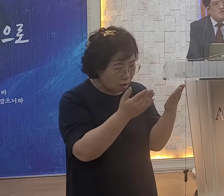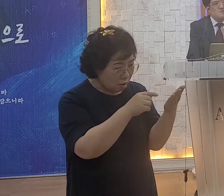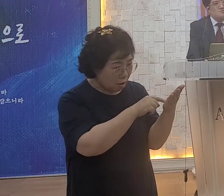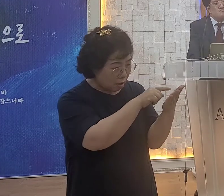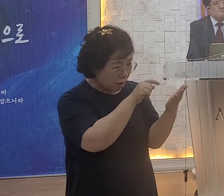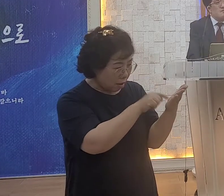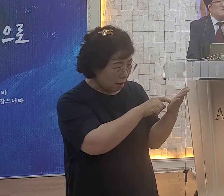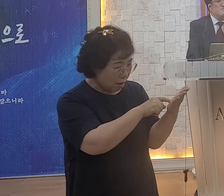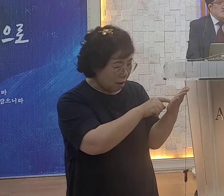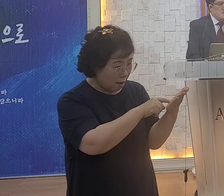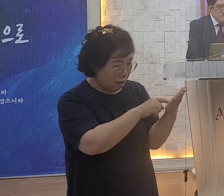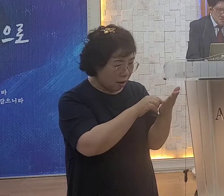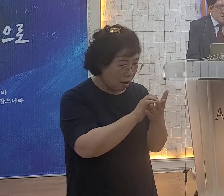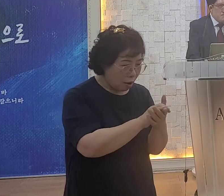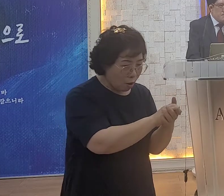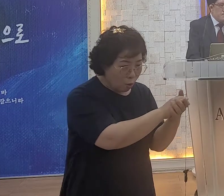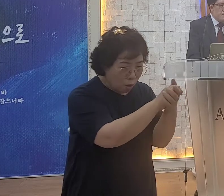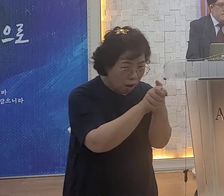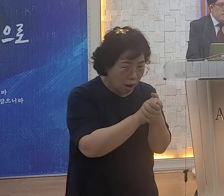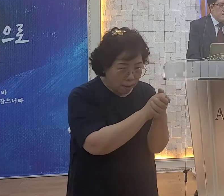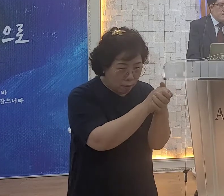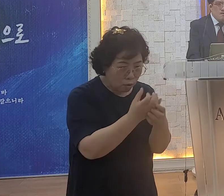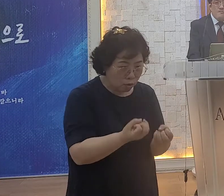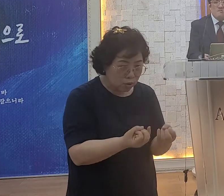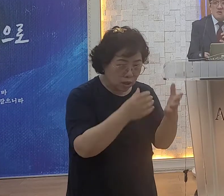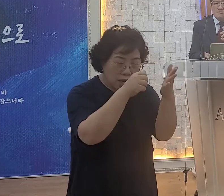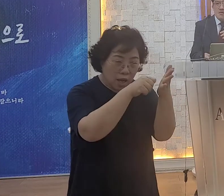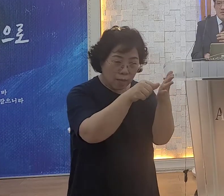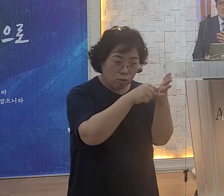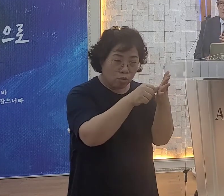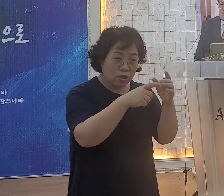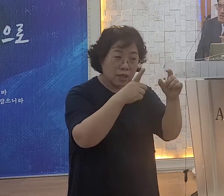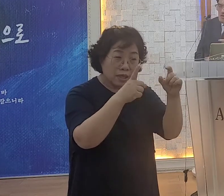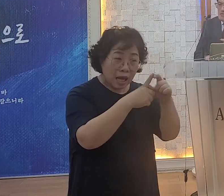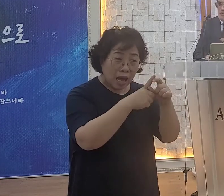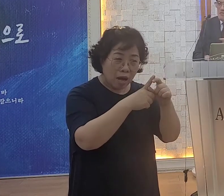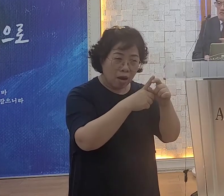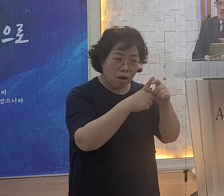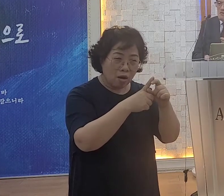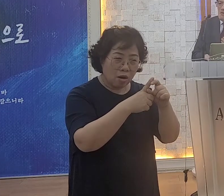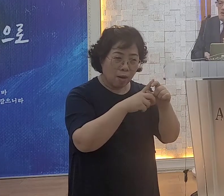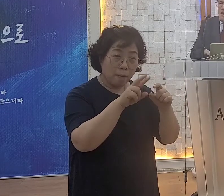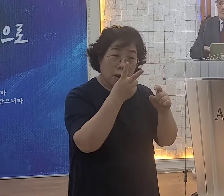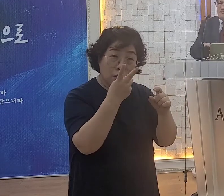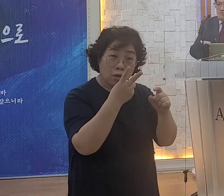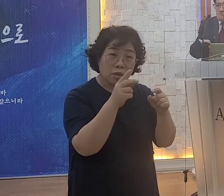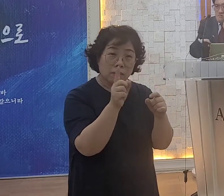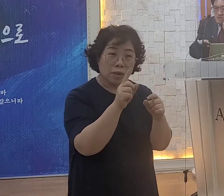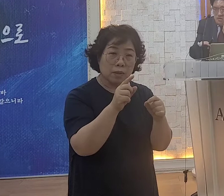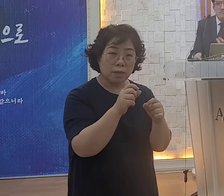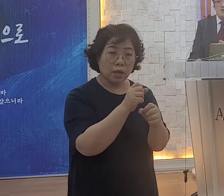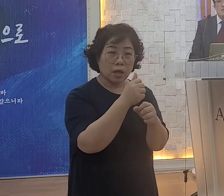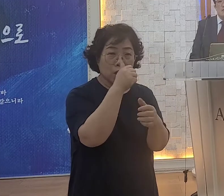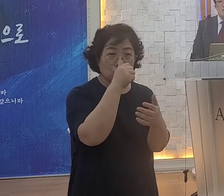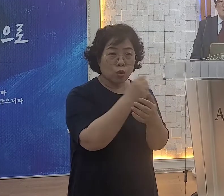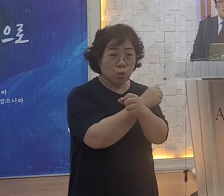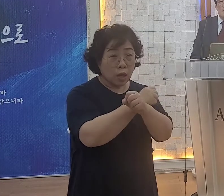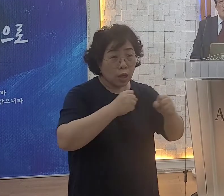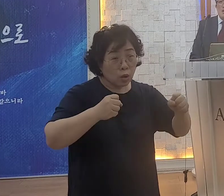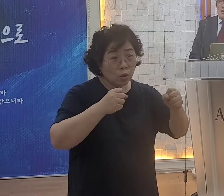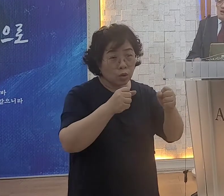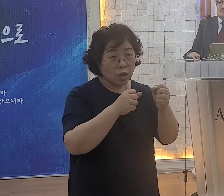번역하냐면 속죄제물이라고 번역합니다. 화목제물 하니까 저는 이해가 안 되는데, 속죄제물